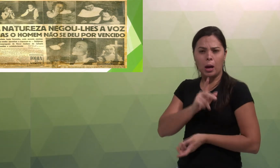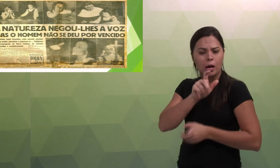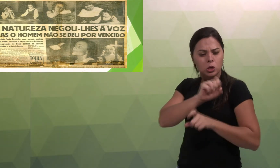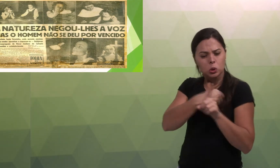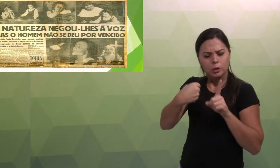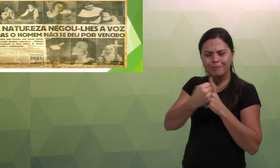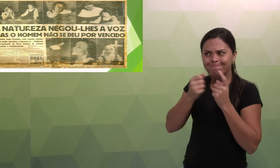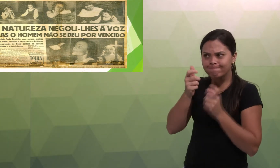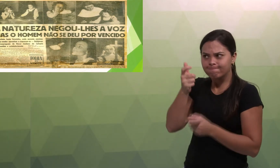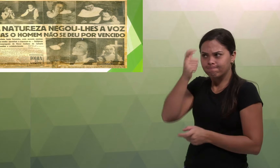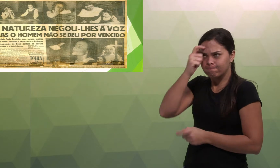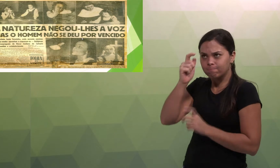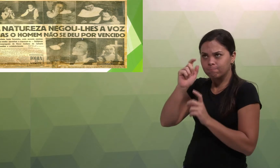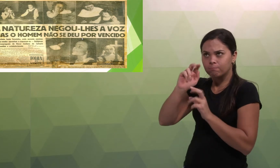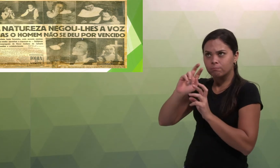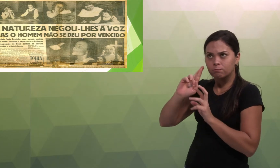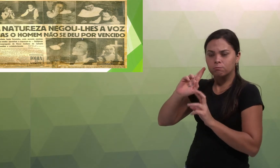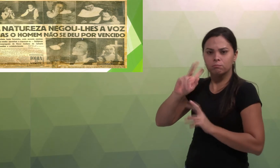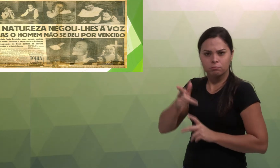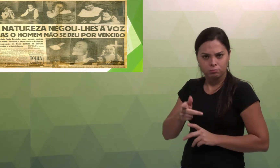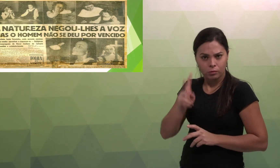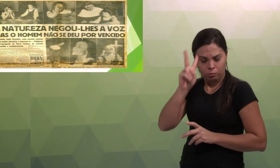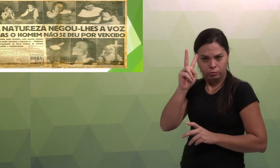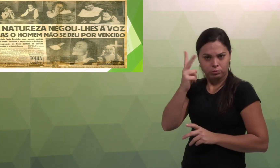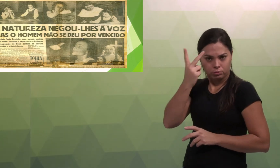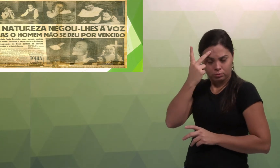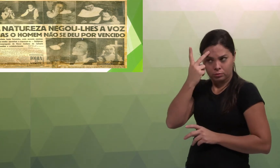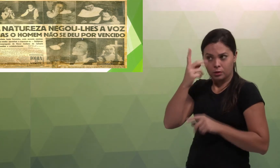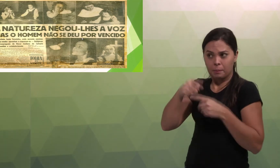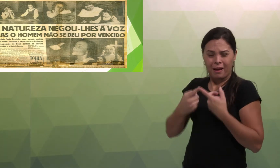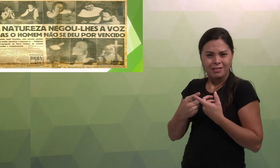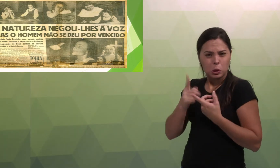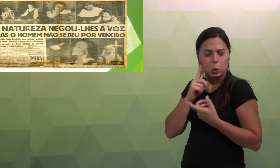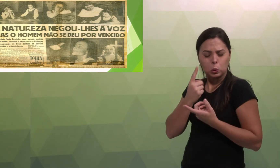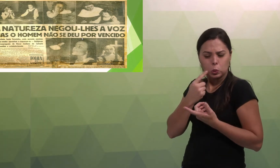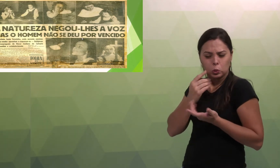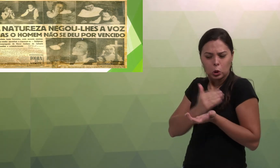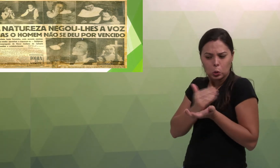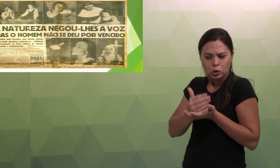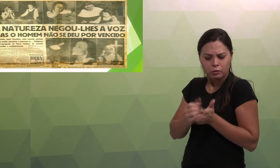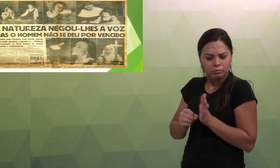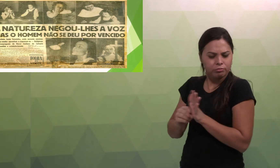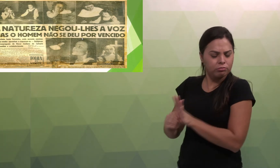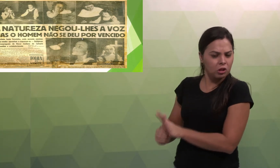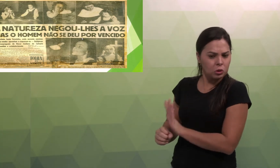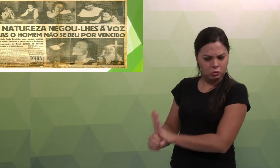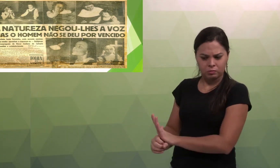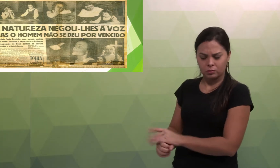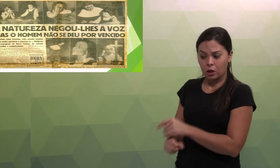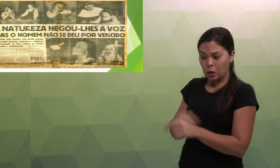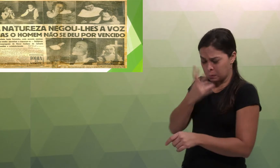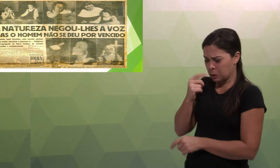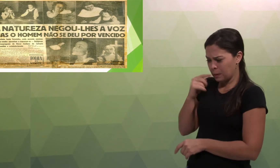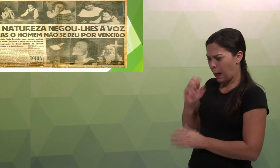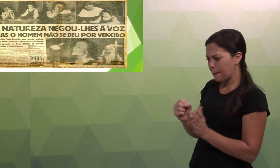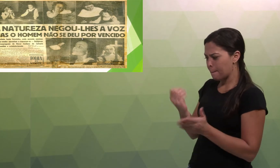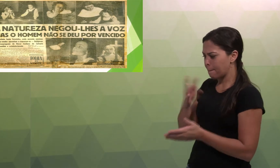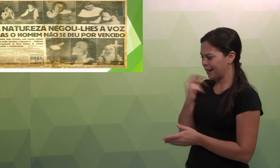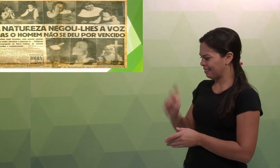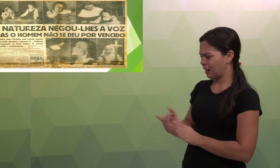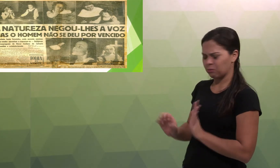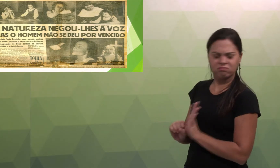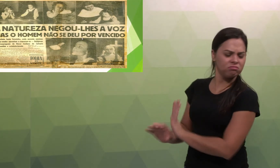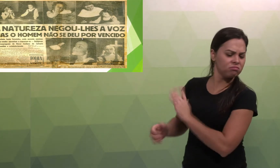na sociedade. Porém, nesse mesmo tempo, os surdos continuavam excluídos. A sociedade pensou, não vamos matar, porém, vamos